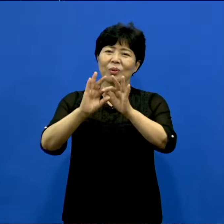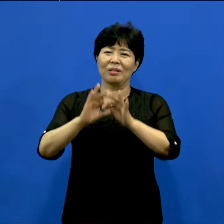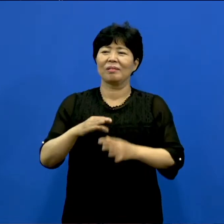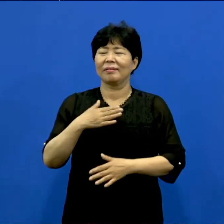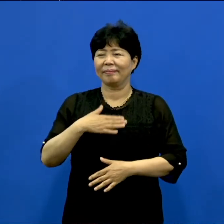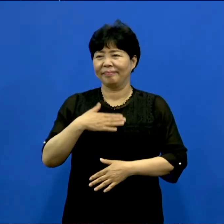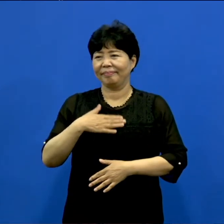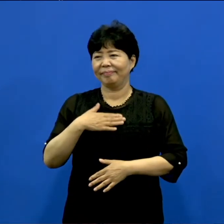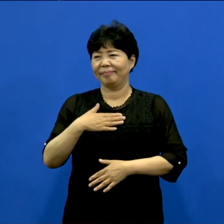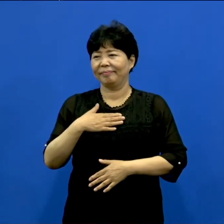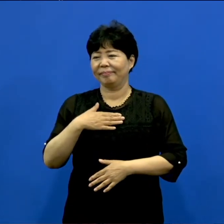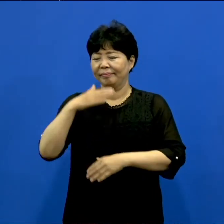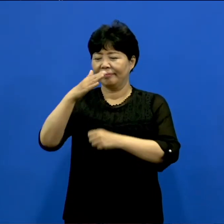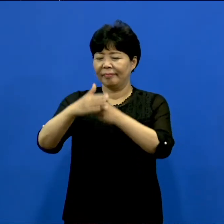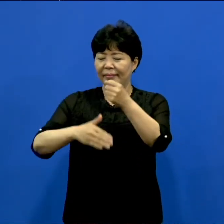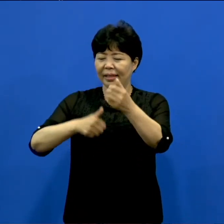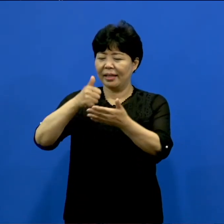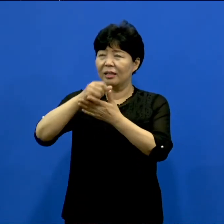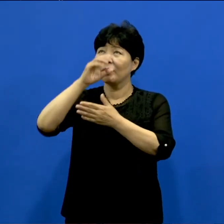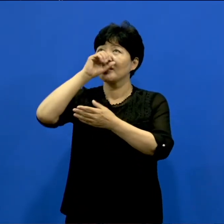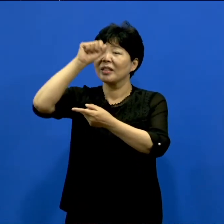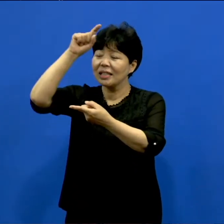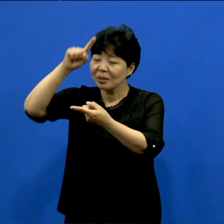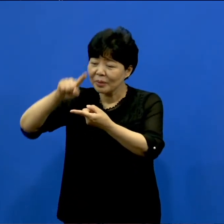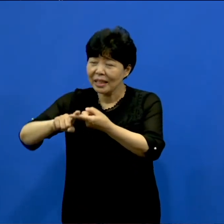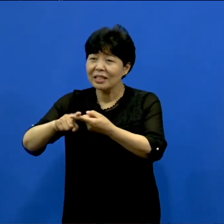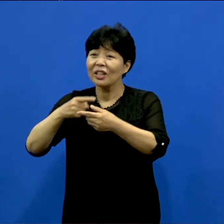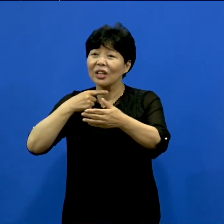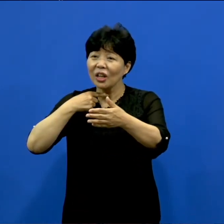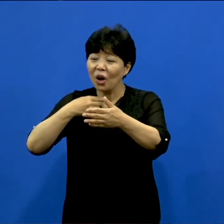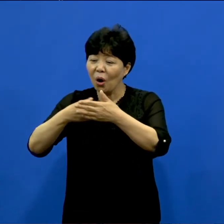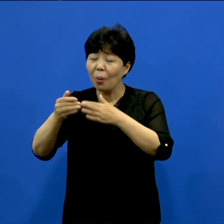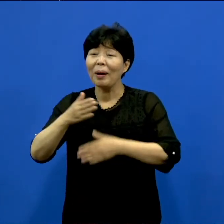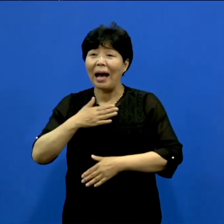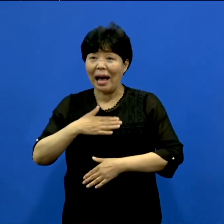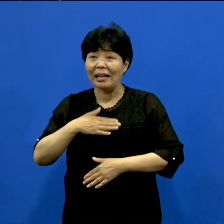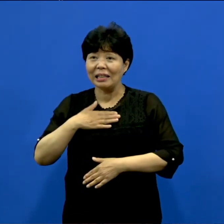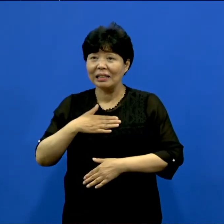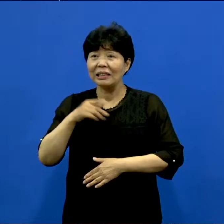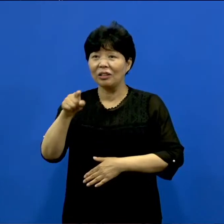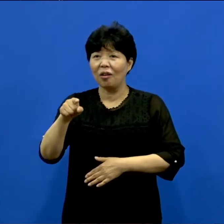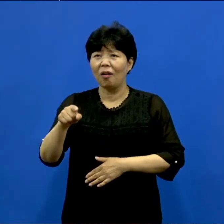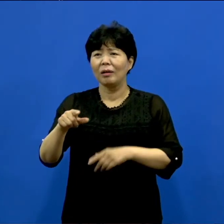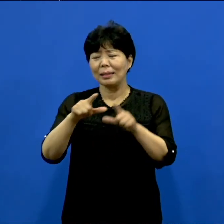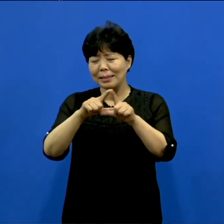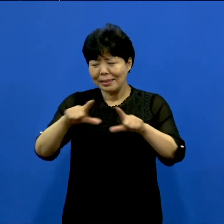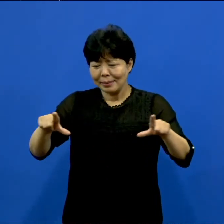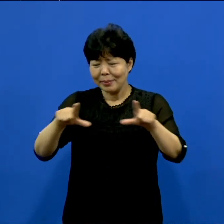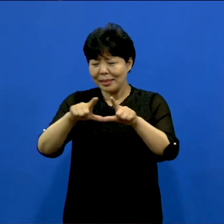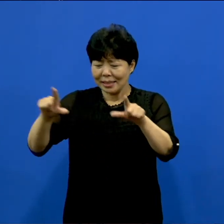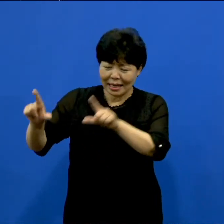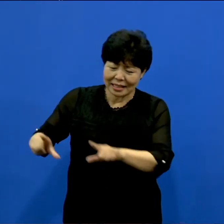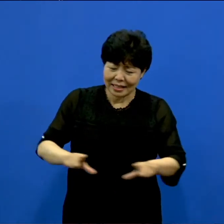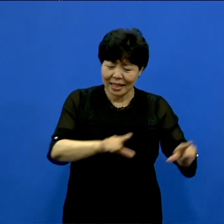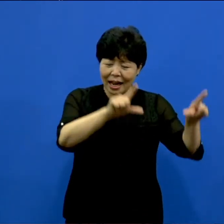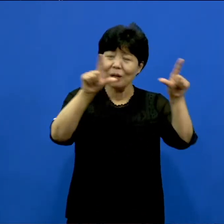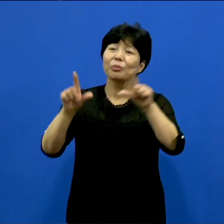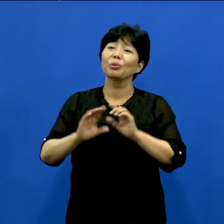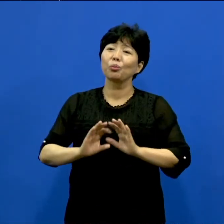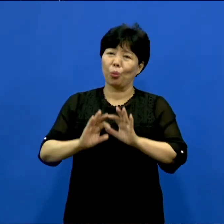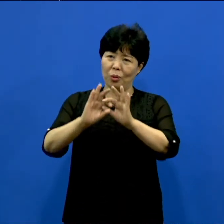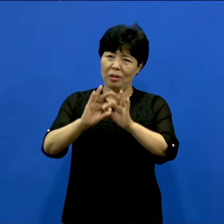하나님의 선하심을 맛보아 안다는 것은 가끔이 아니에요. 일상이 되어야 된다. 하나님은 살아계시는